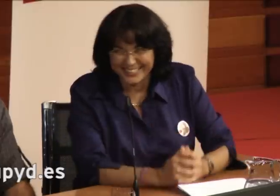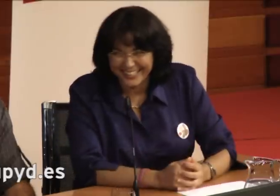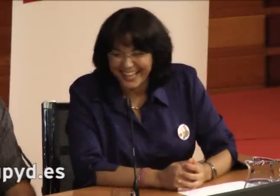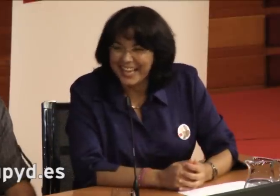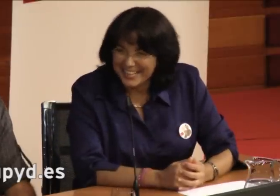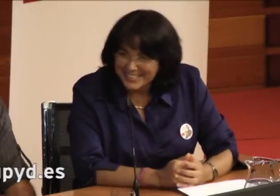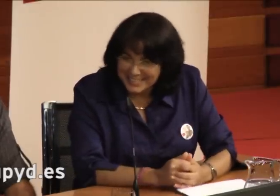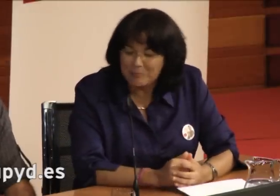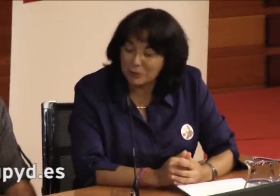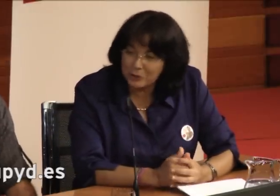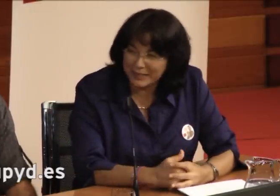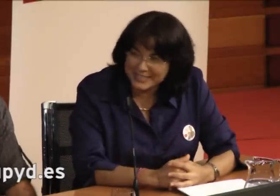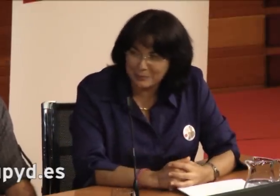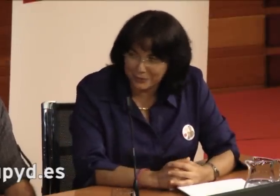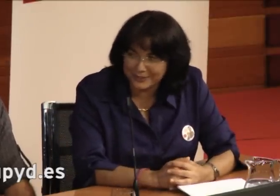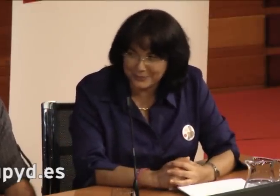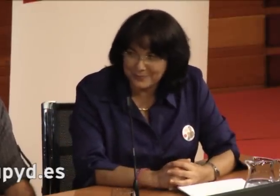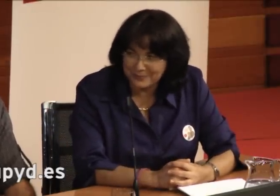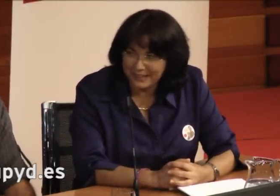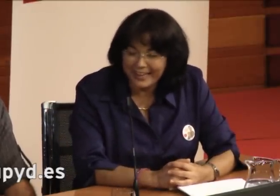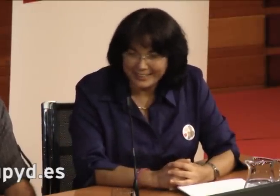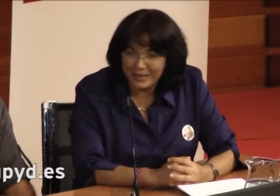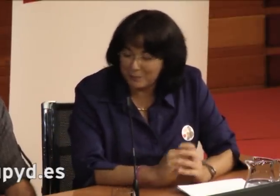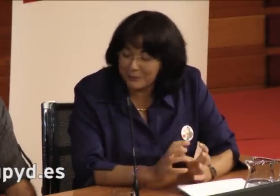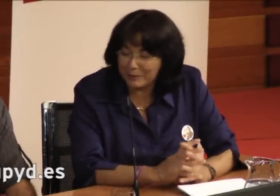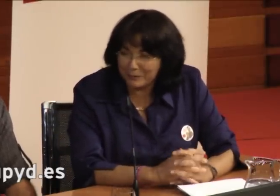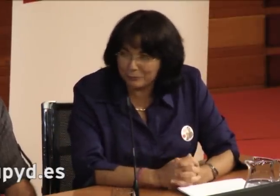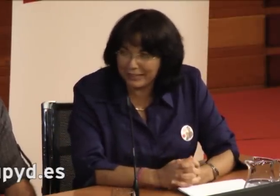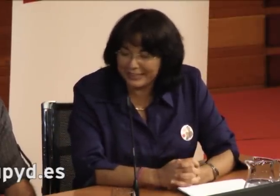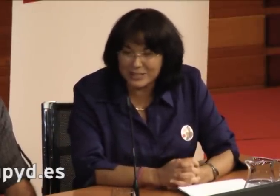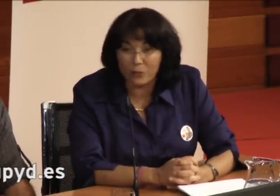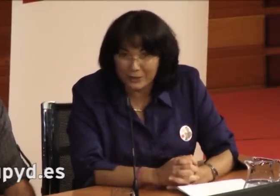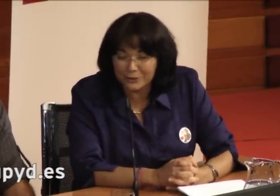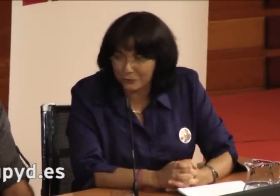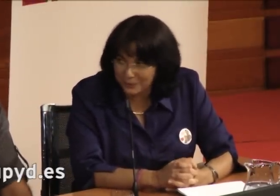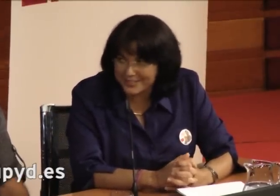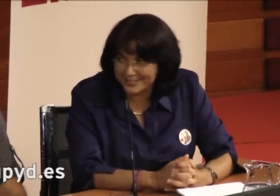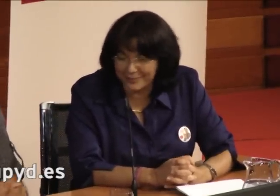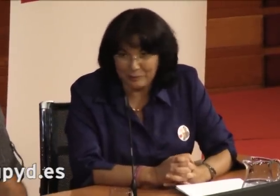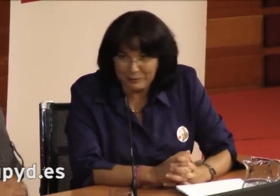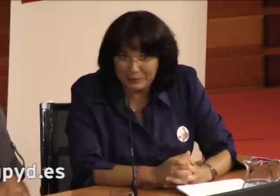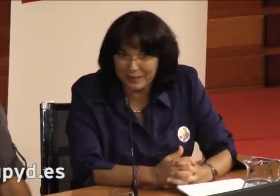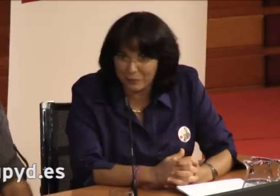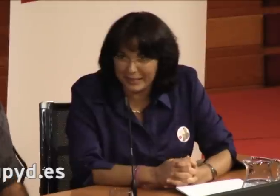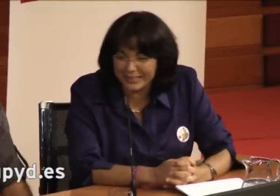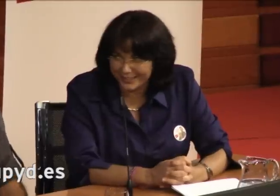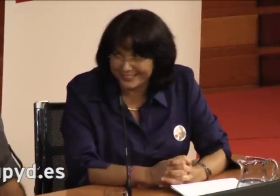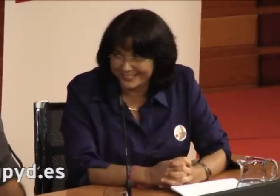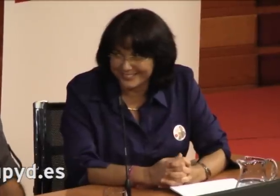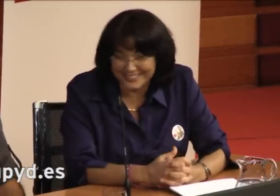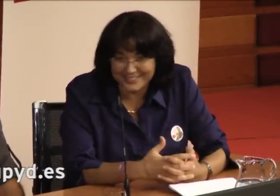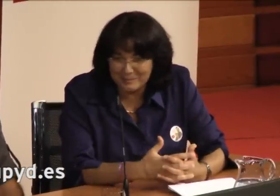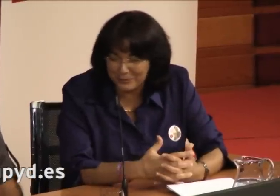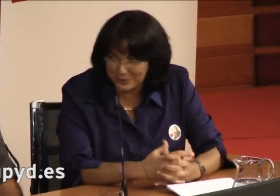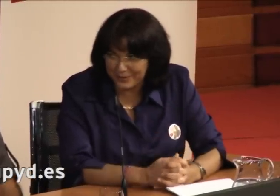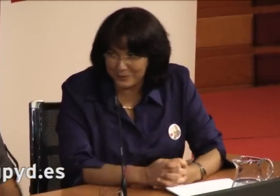veas. Sí, muchos lo piensan, por cierto. Lo primero que me preguntan es, ¿cuánto cobras? Y yo, ¿pero qué voy a cobrar?